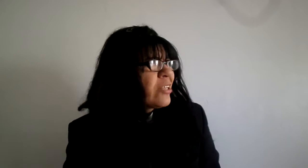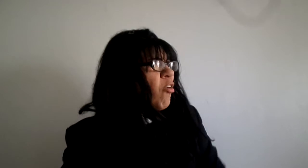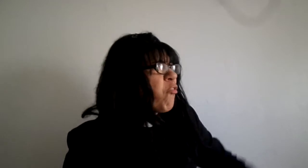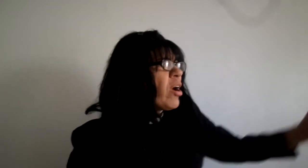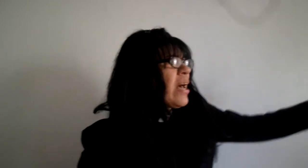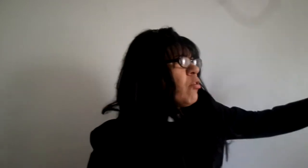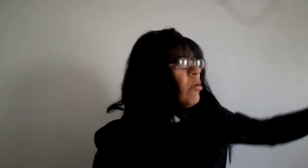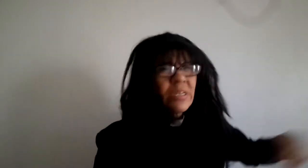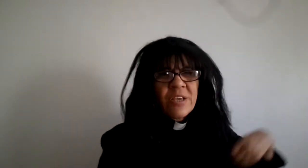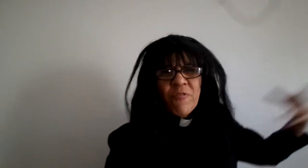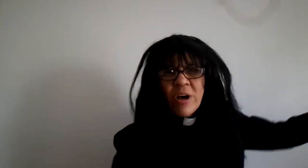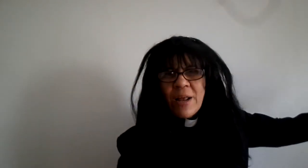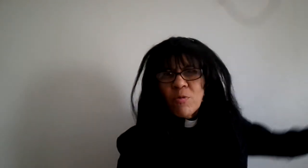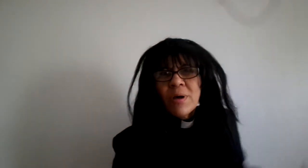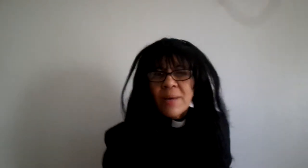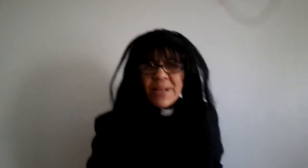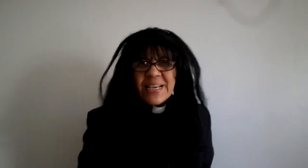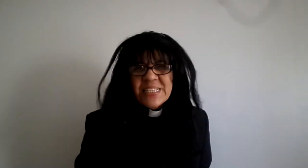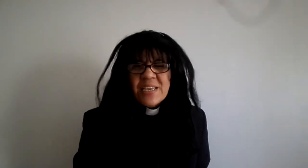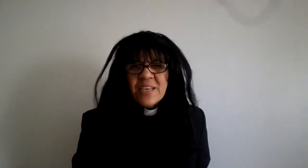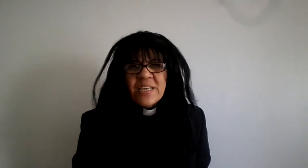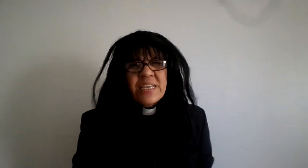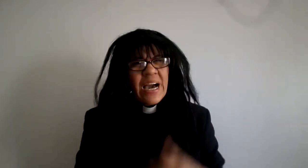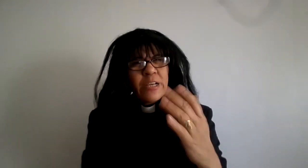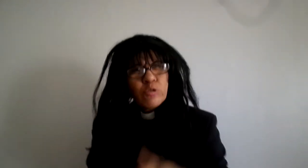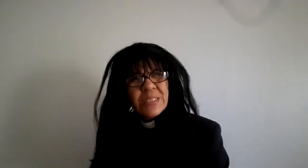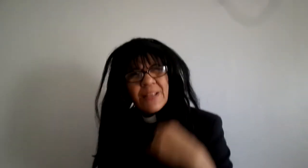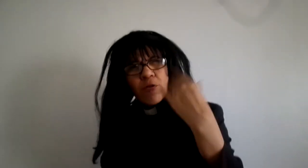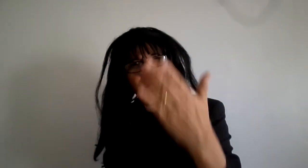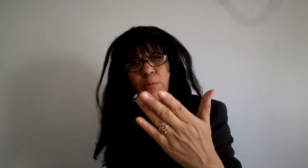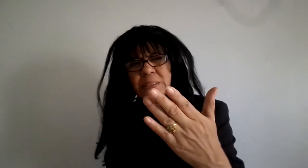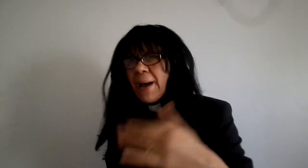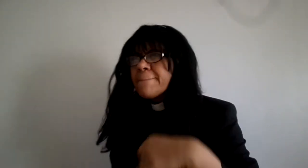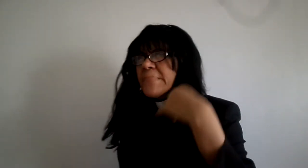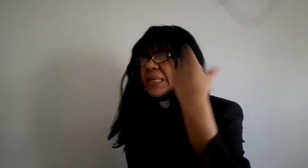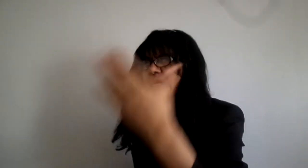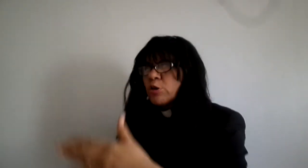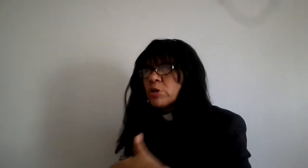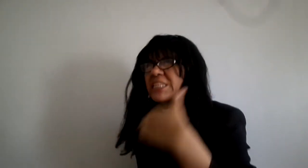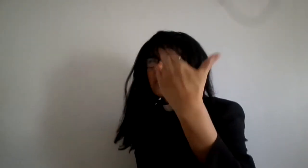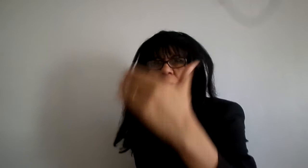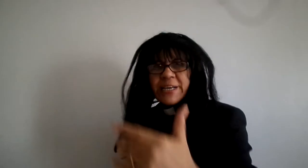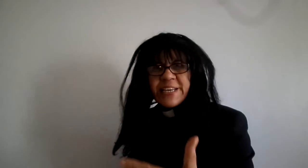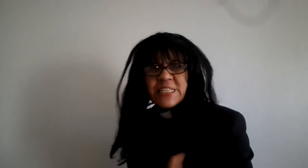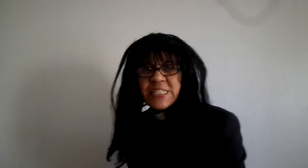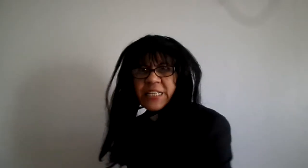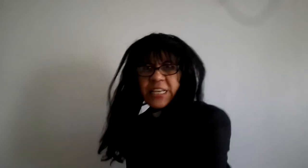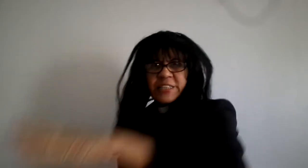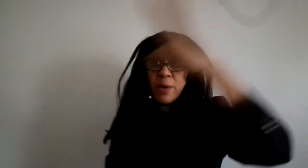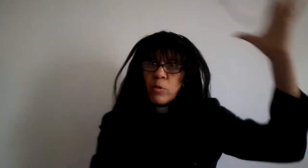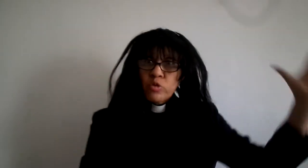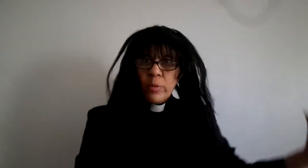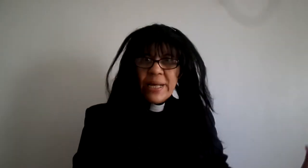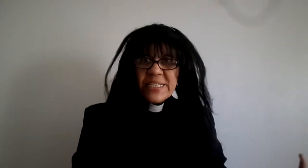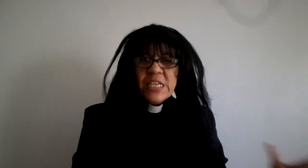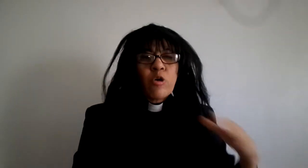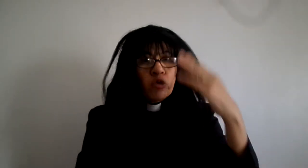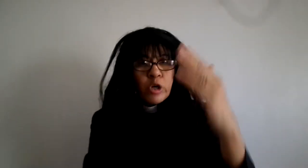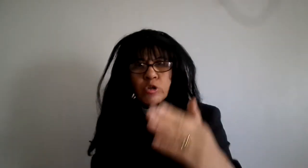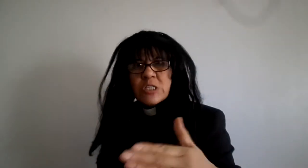dijo, fue la luz y fue la luz, ¿verdad que sí? Y ahí tú te estás dando de cuenta que Dios está haciendo la creencia de este mundo, ¿verdad que sí? Y con ti con eso,